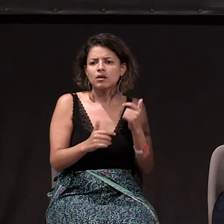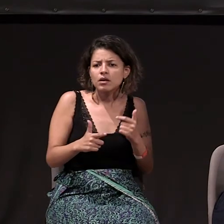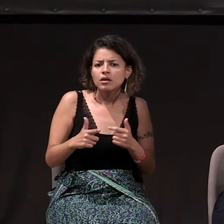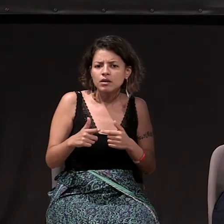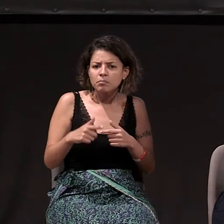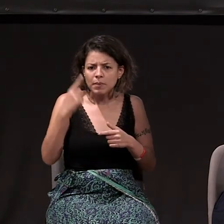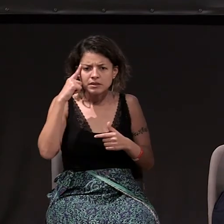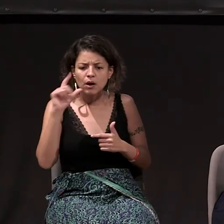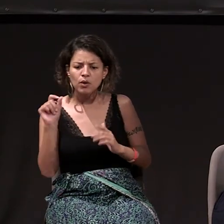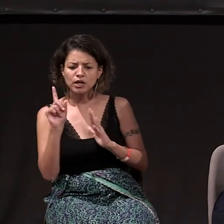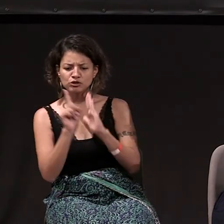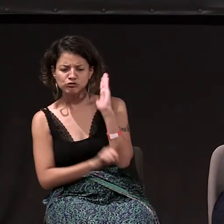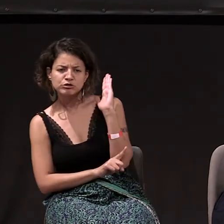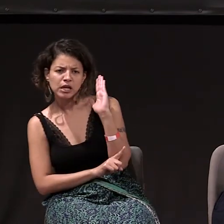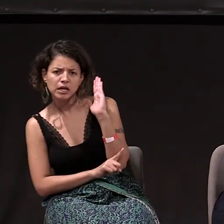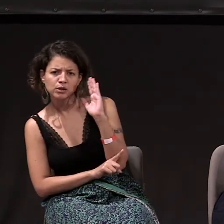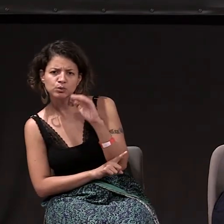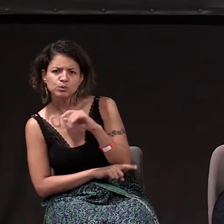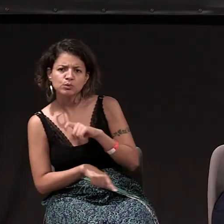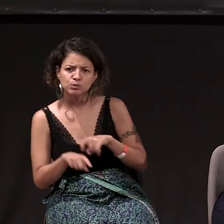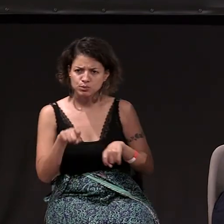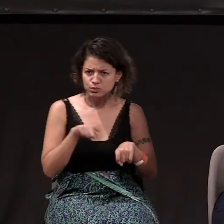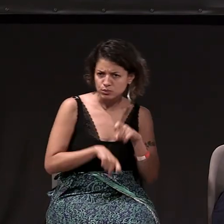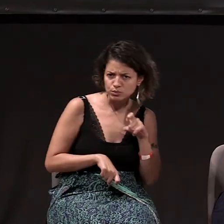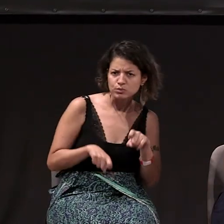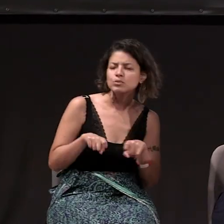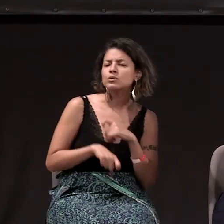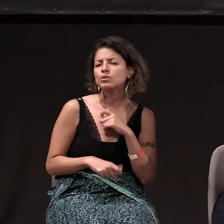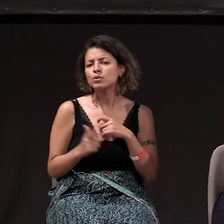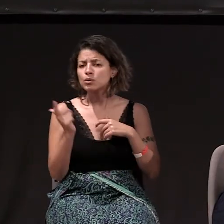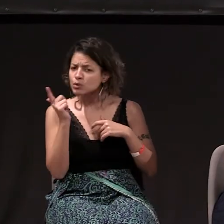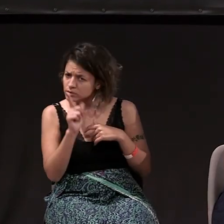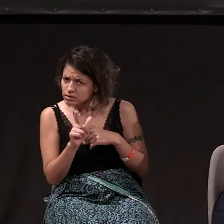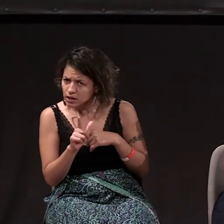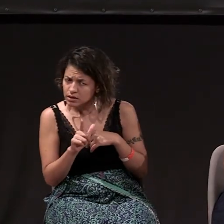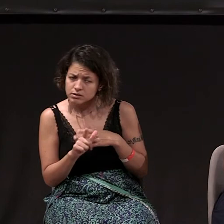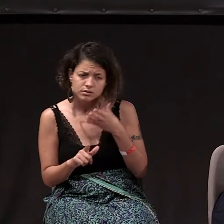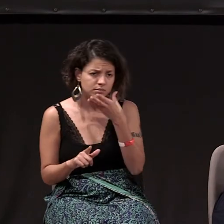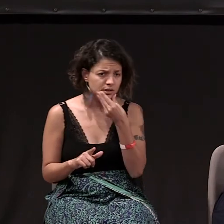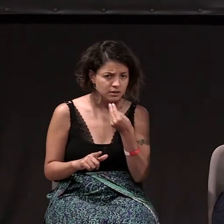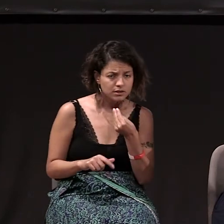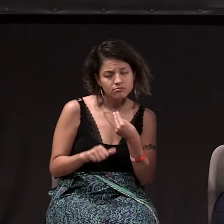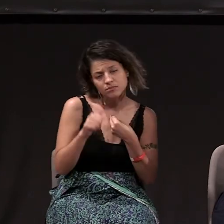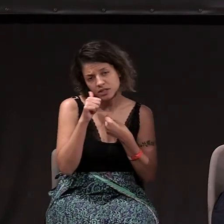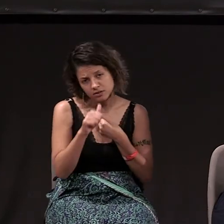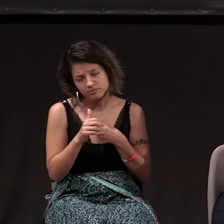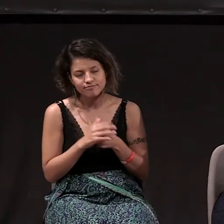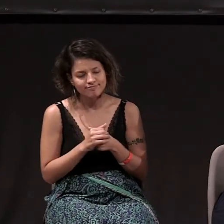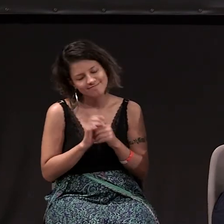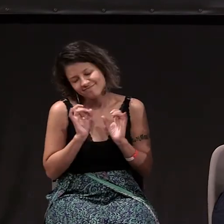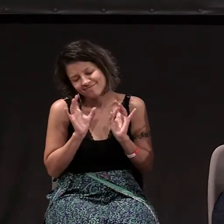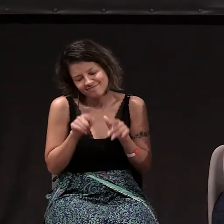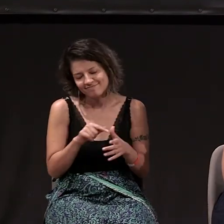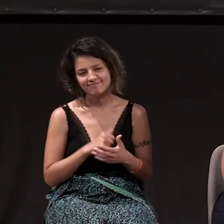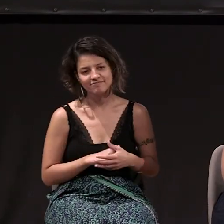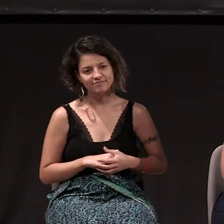dos direitos, você já consegue alcançar tanto meninas quanto meninos, né? Era mais